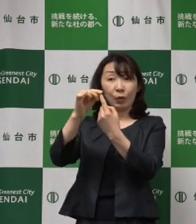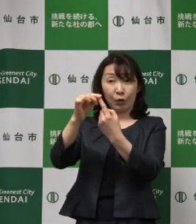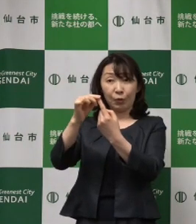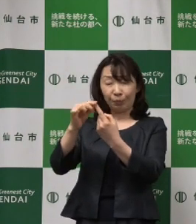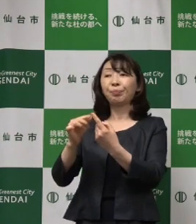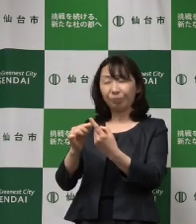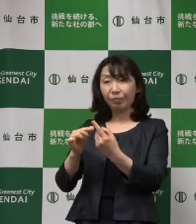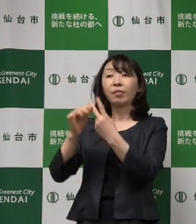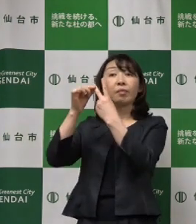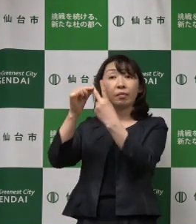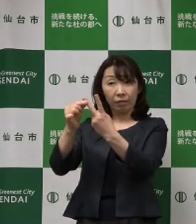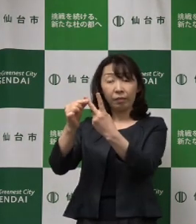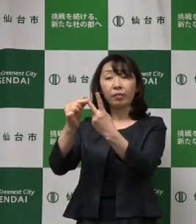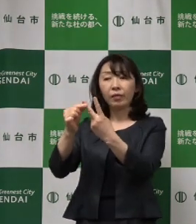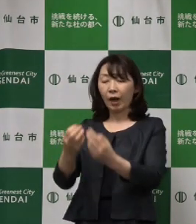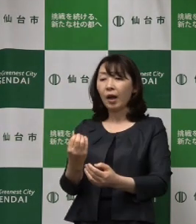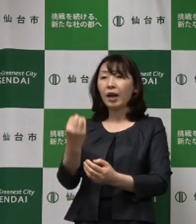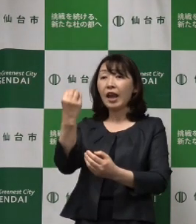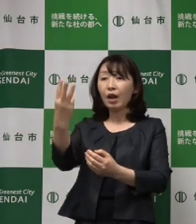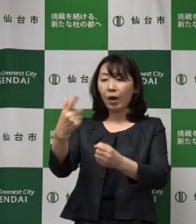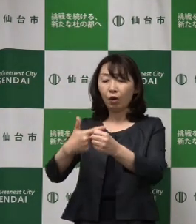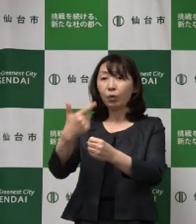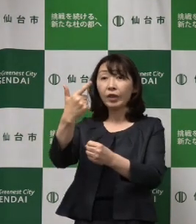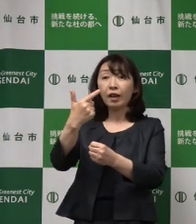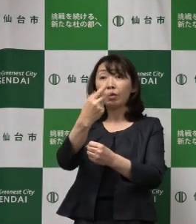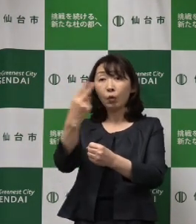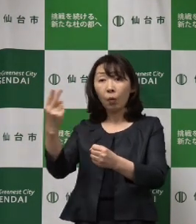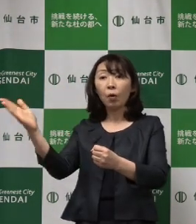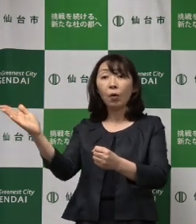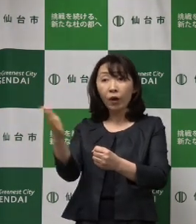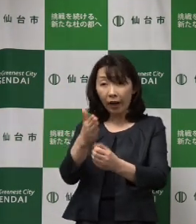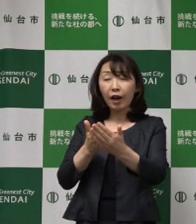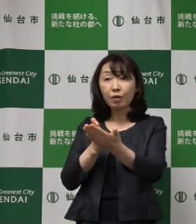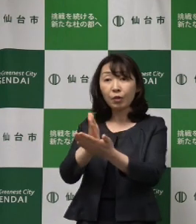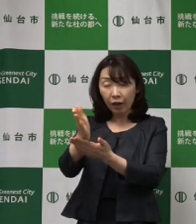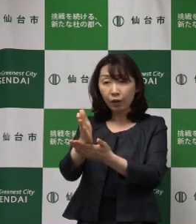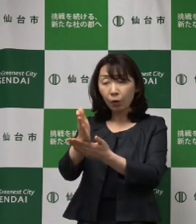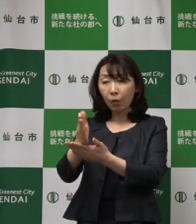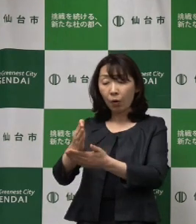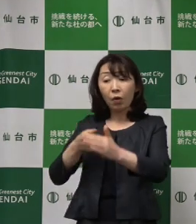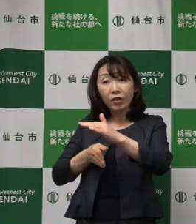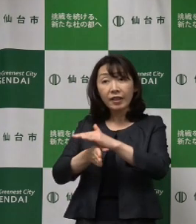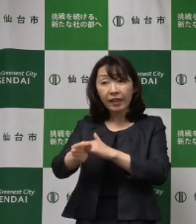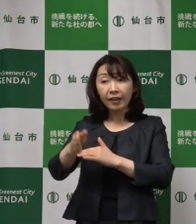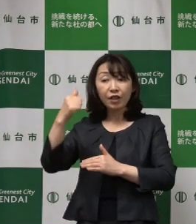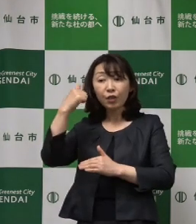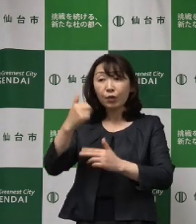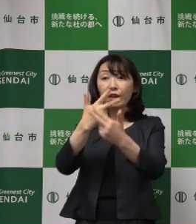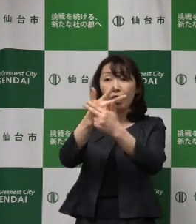和6年度から運行の予定でございます地下鉄南北線の新